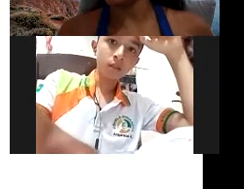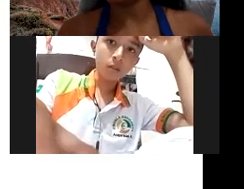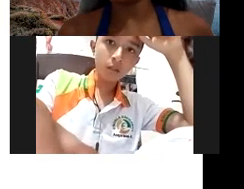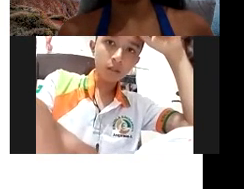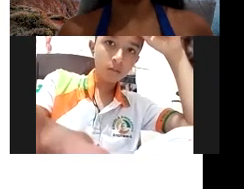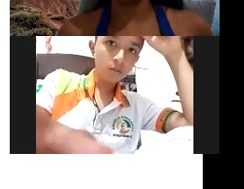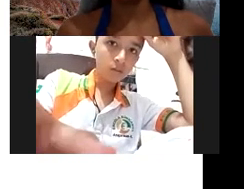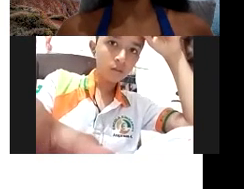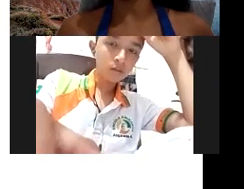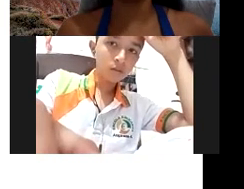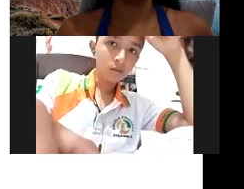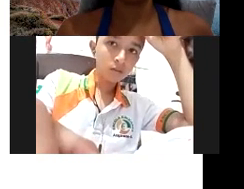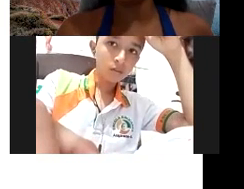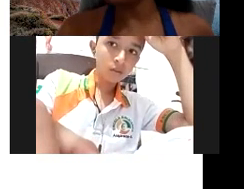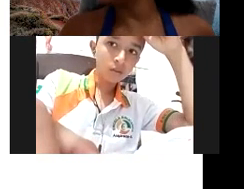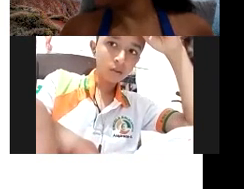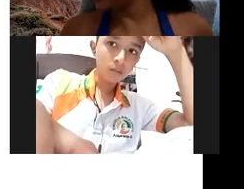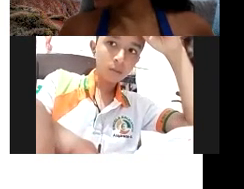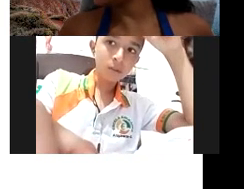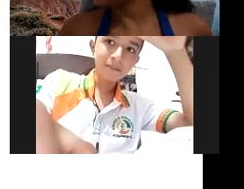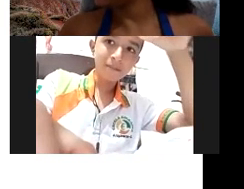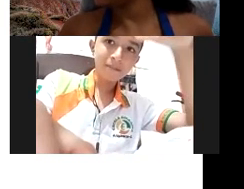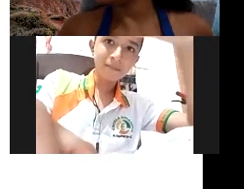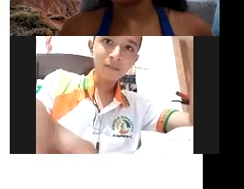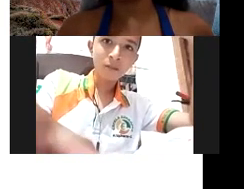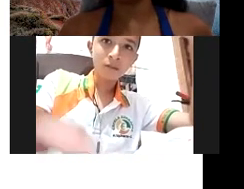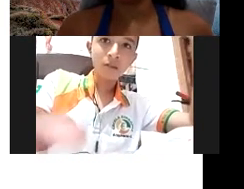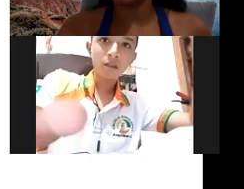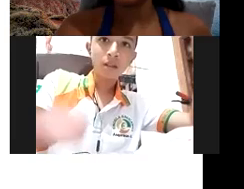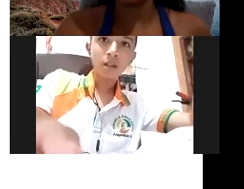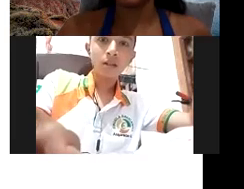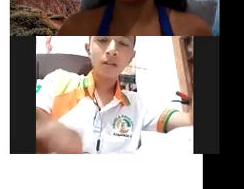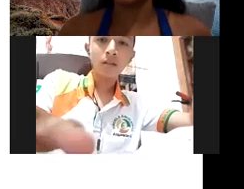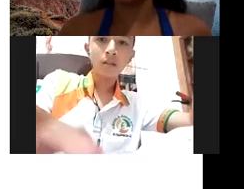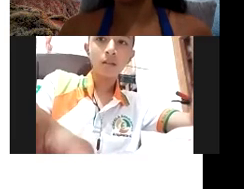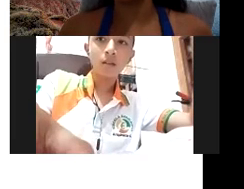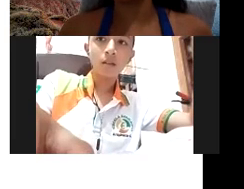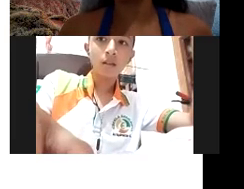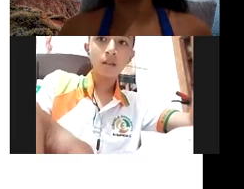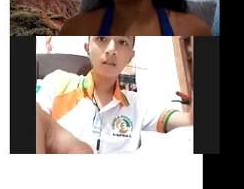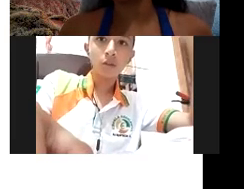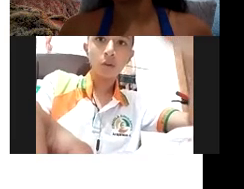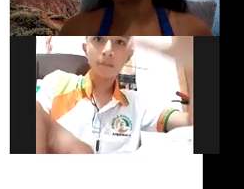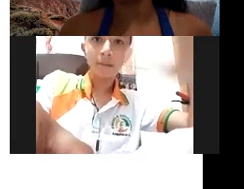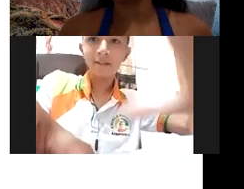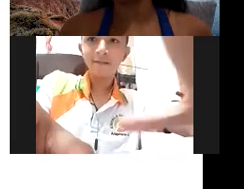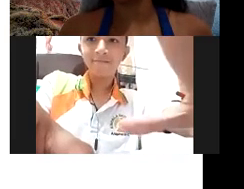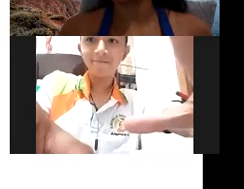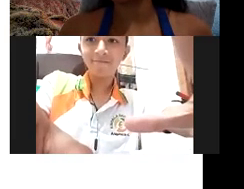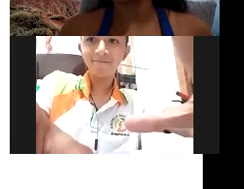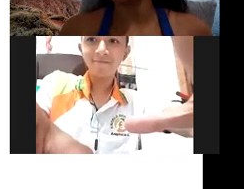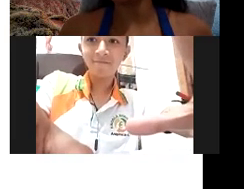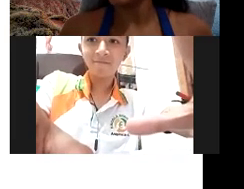assistentes é isso pois Inclusive a criação de casa desse assunto deixa eu